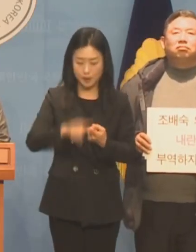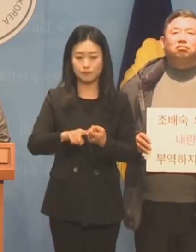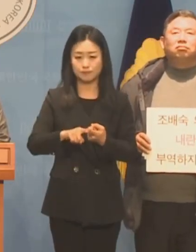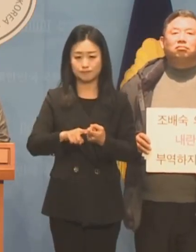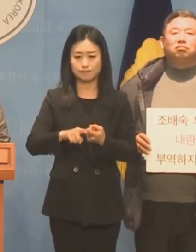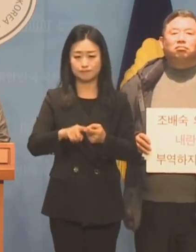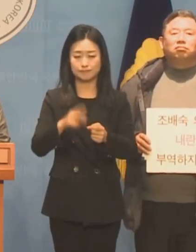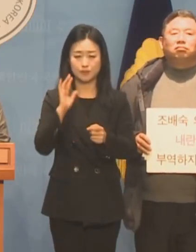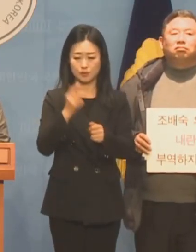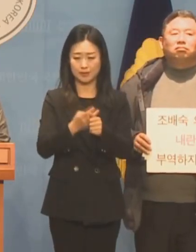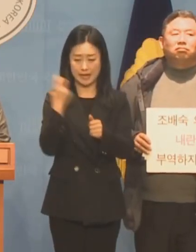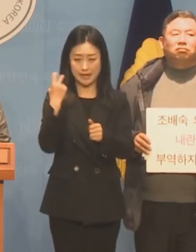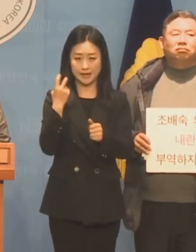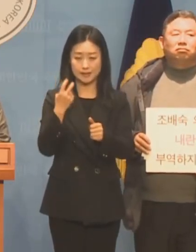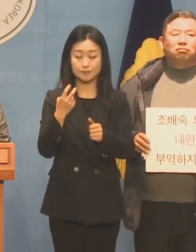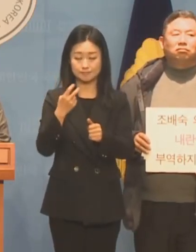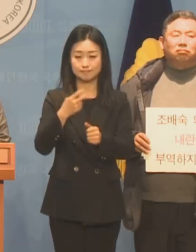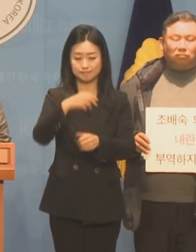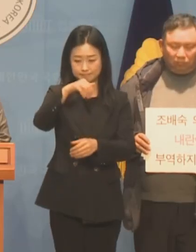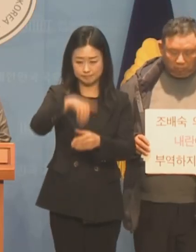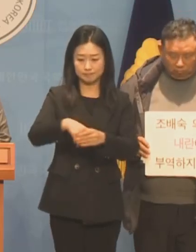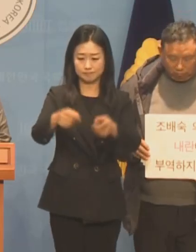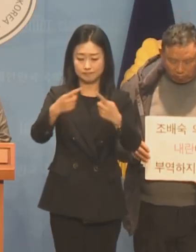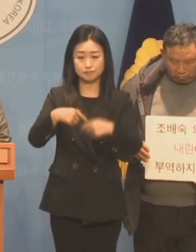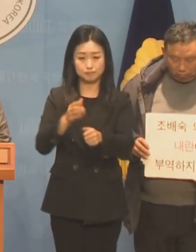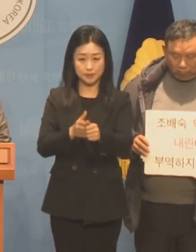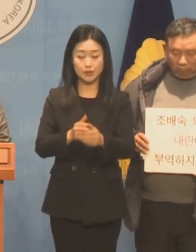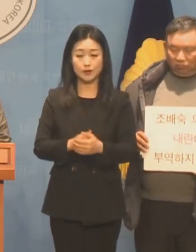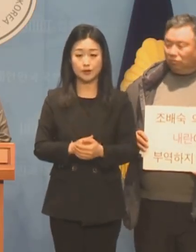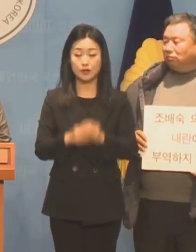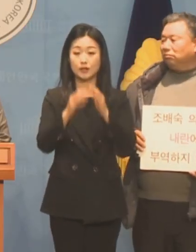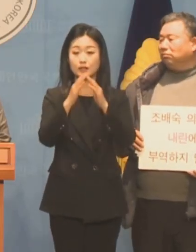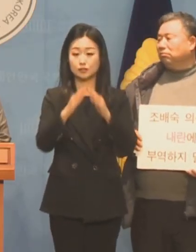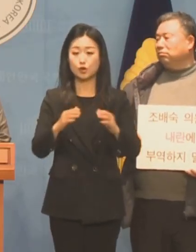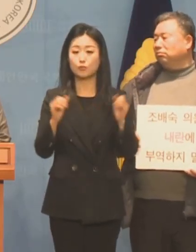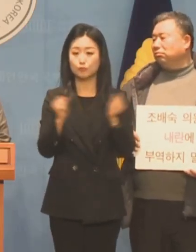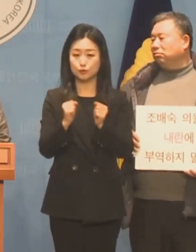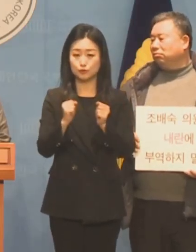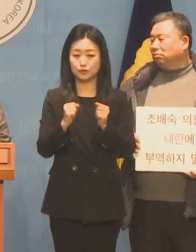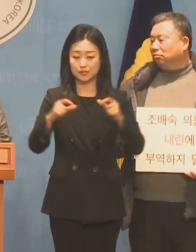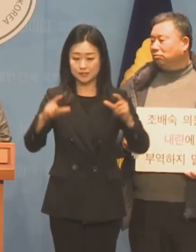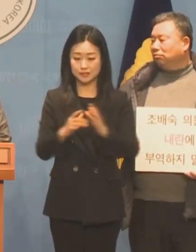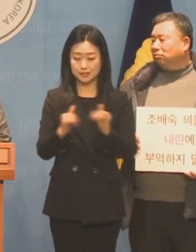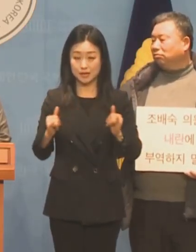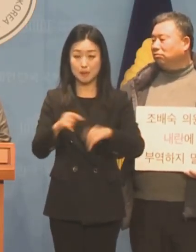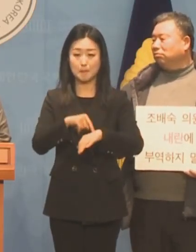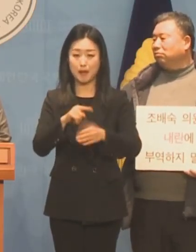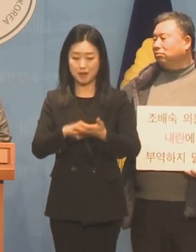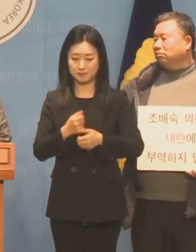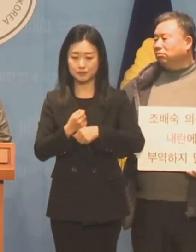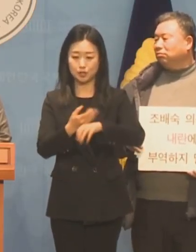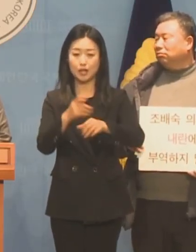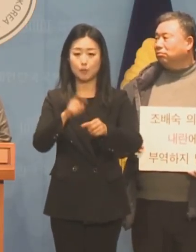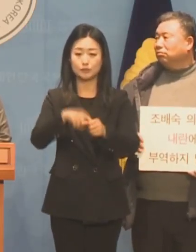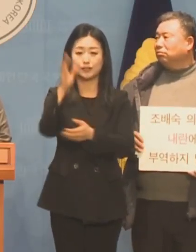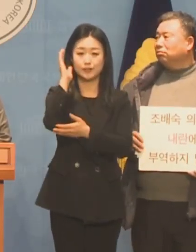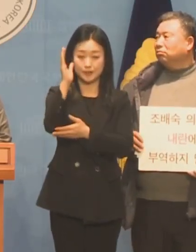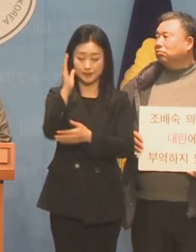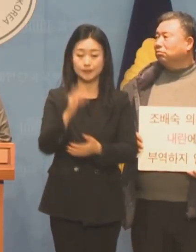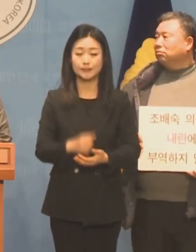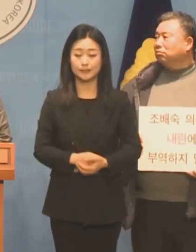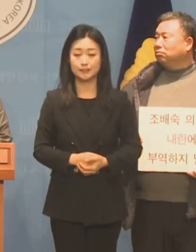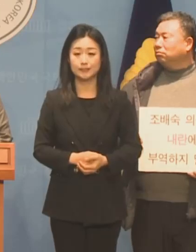걸 호소드리고 또 전북 도민들의 뜻을 전달하기 위해서 이 자리에 왔습니다. 이후 진행